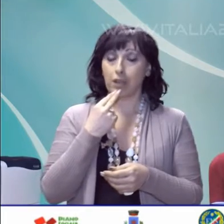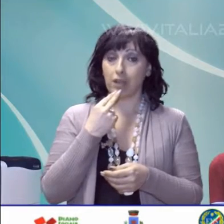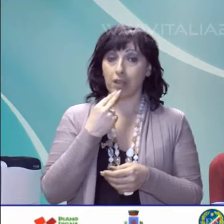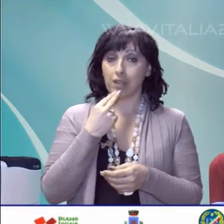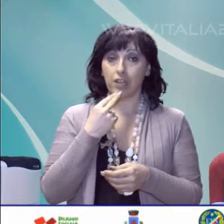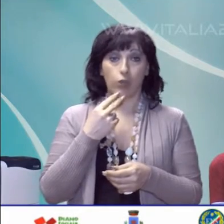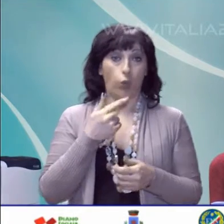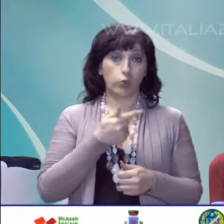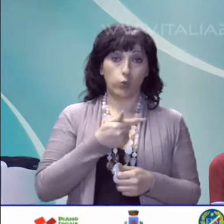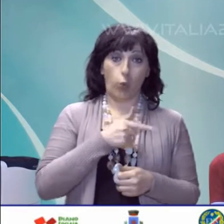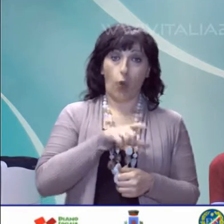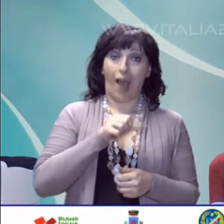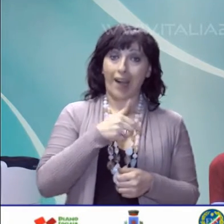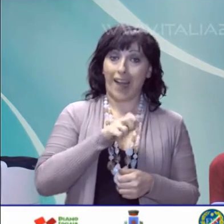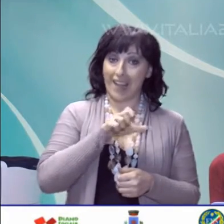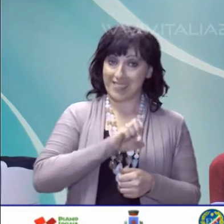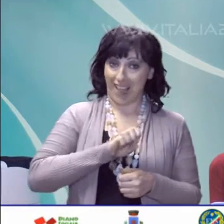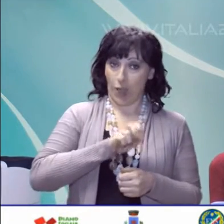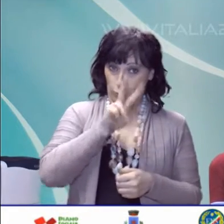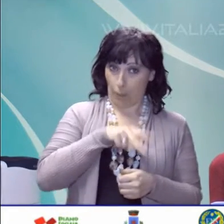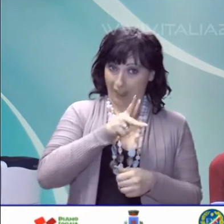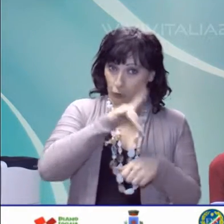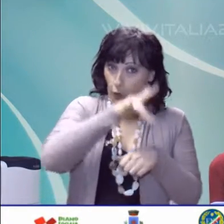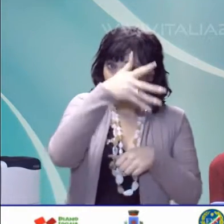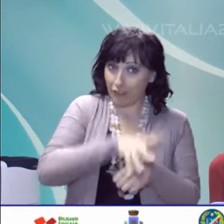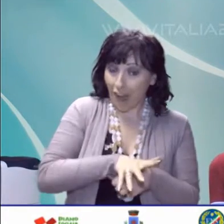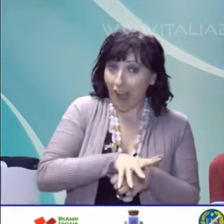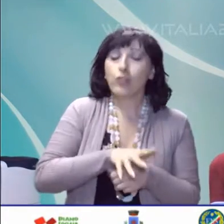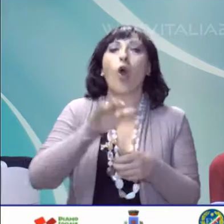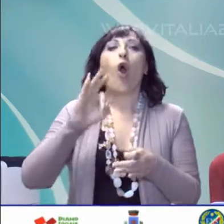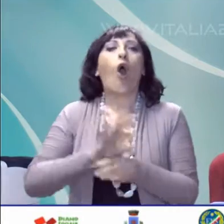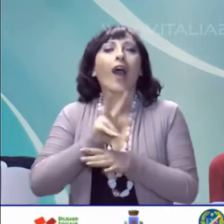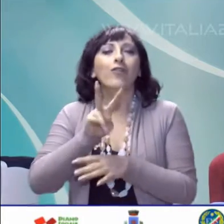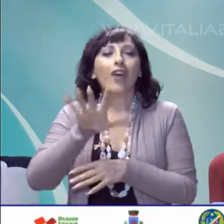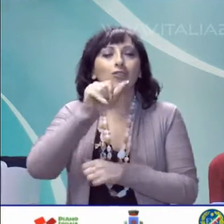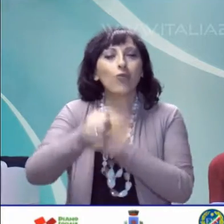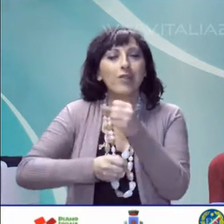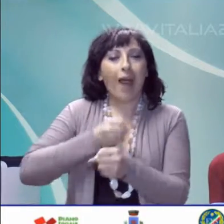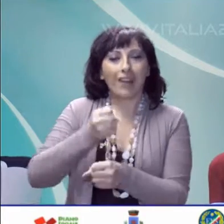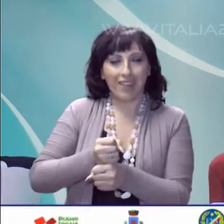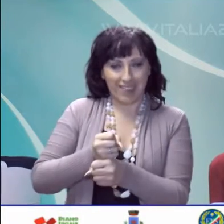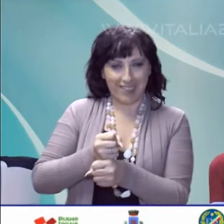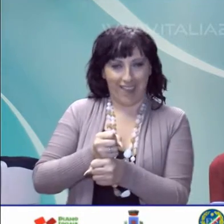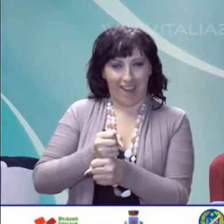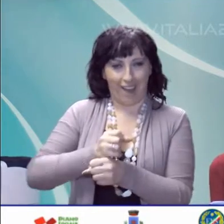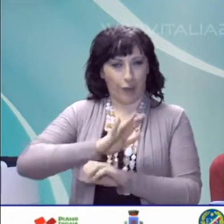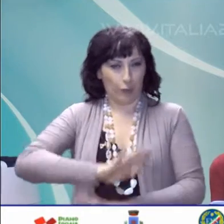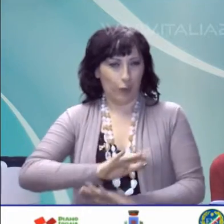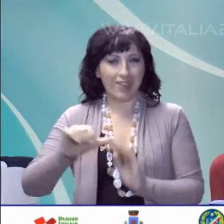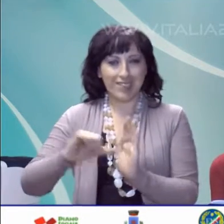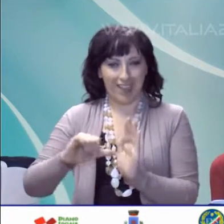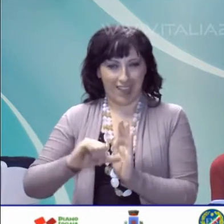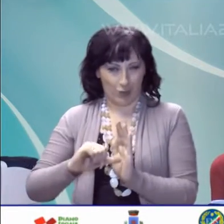Dopo Tullio Lanese nel 2003, in occasione del 25° anniversario della locale